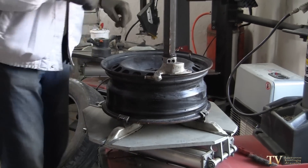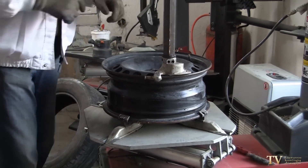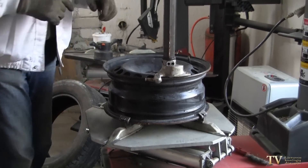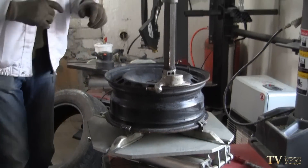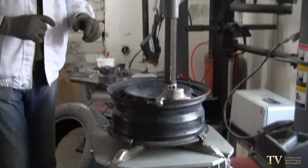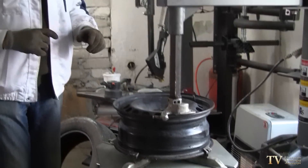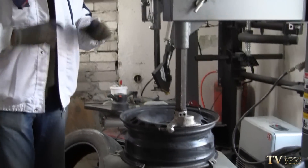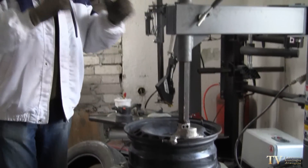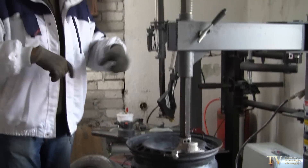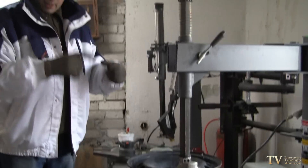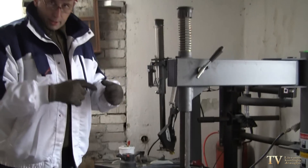Šitos staklės